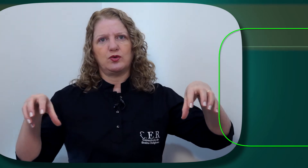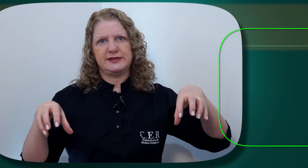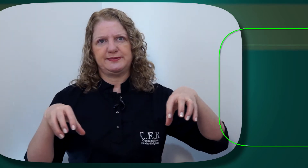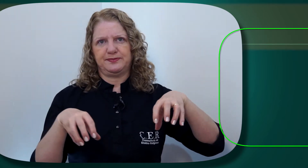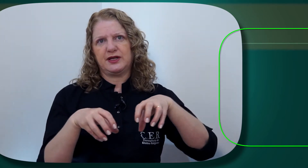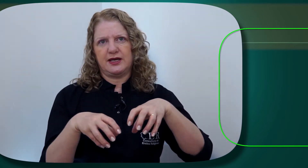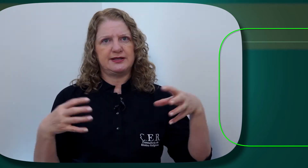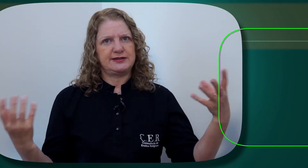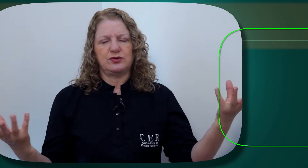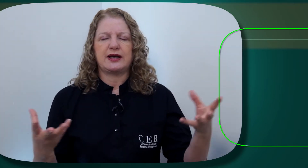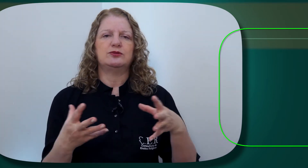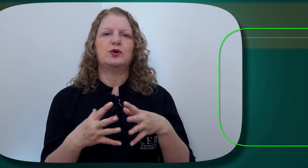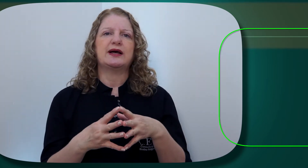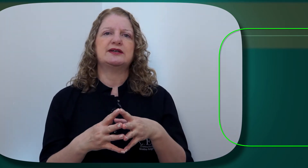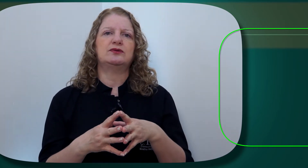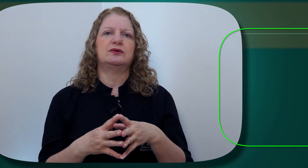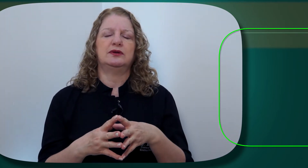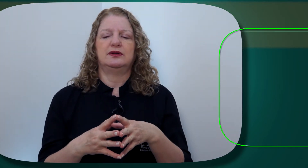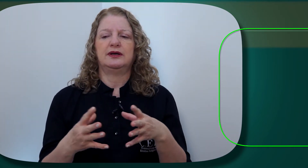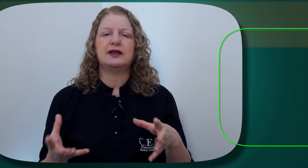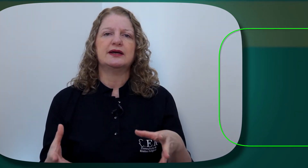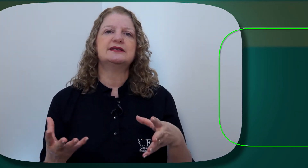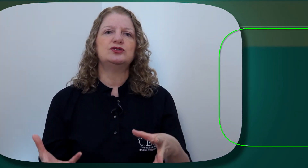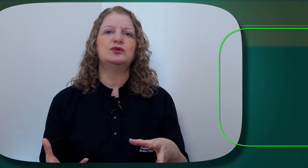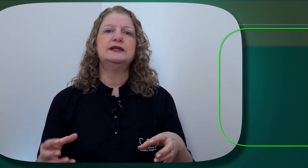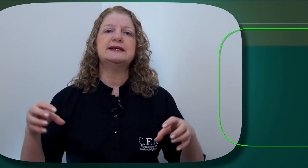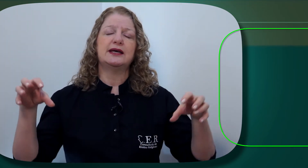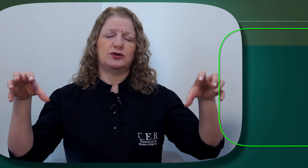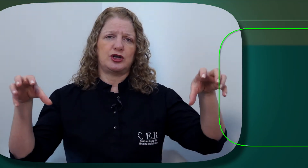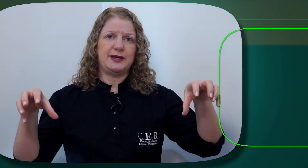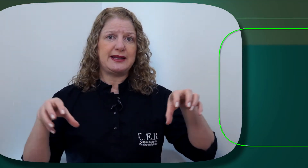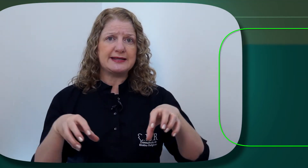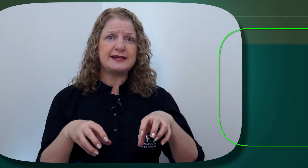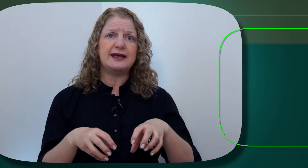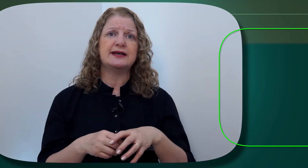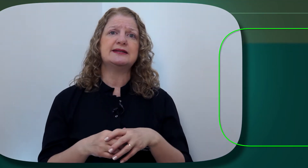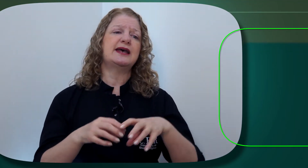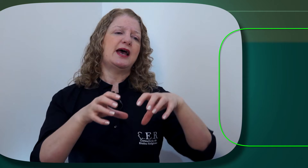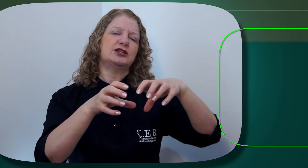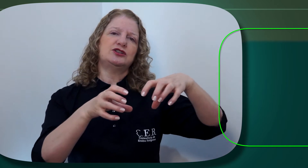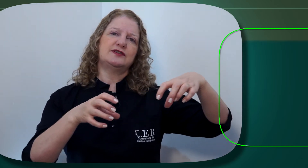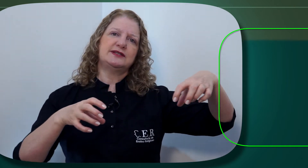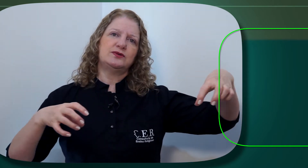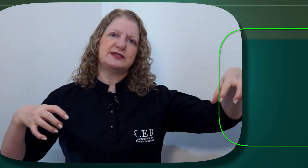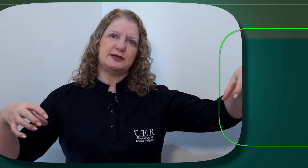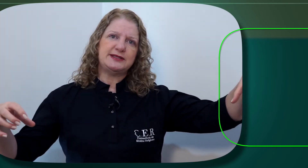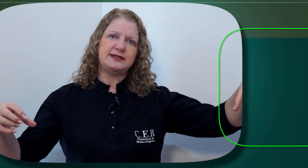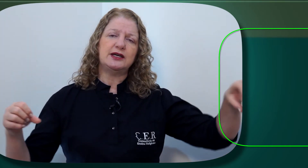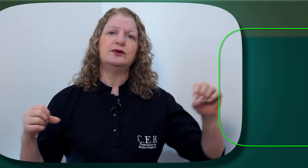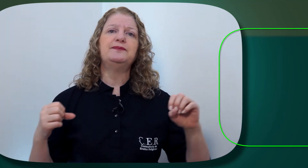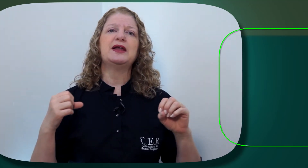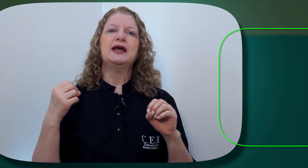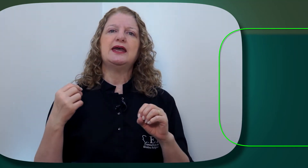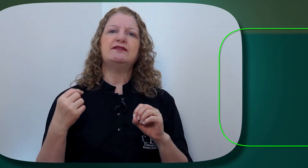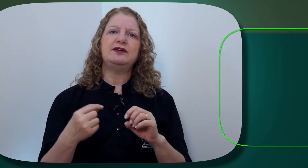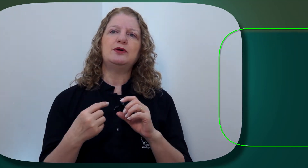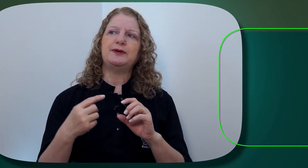algumas crianças, no meu caso eram crianças surdas, eu chamei 10 crianças, a gente fazia um semicírculo e havia uma